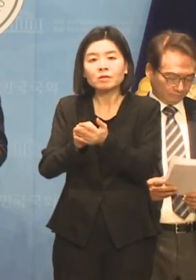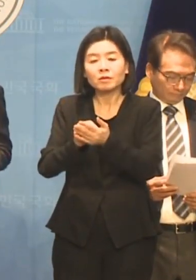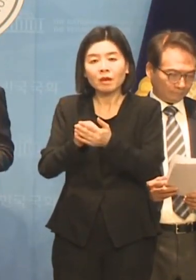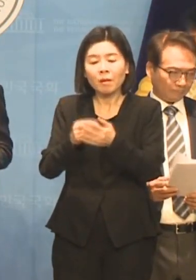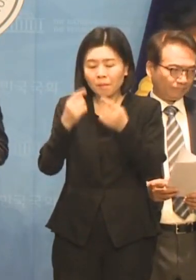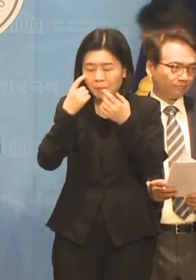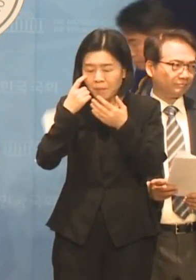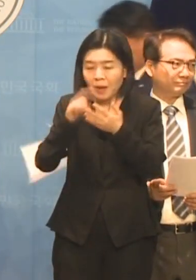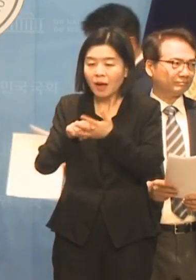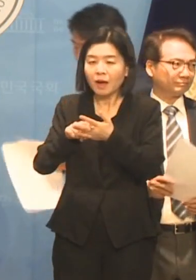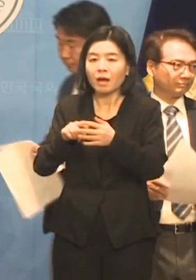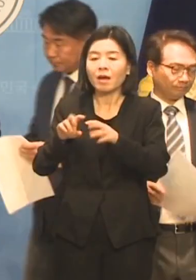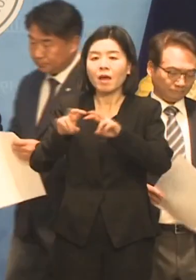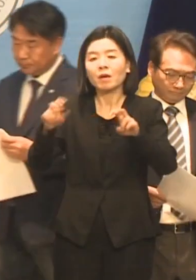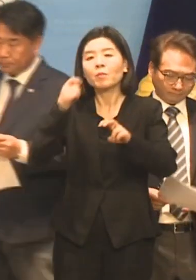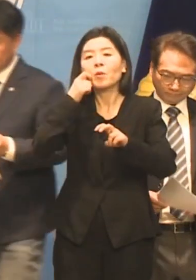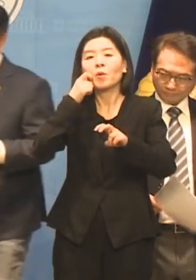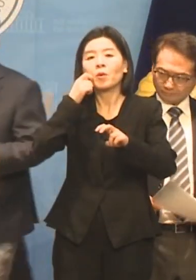것입니다.